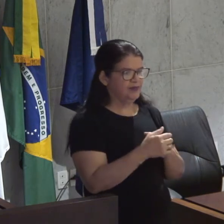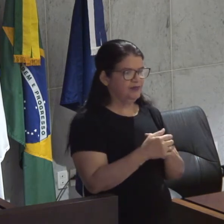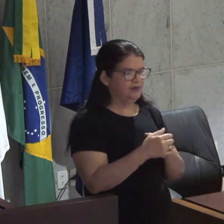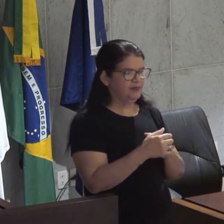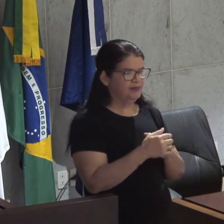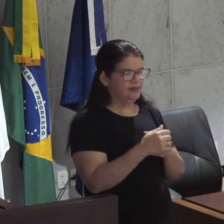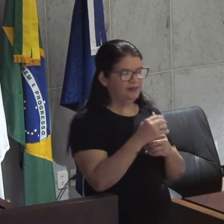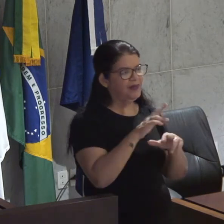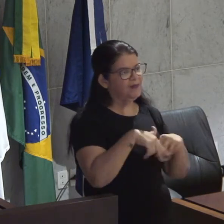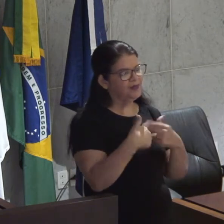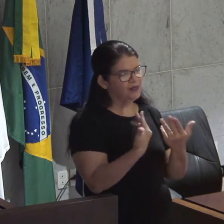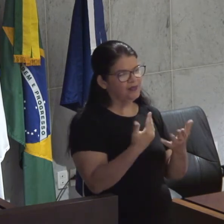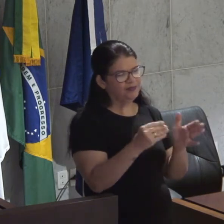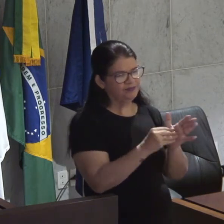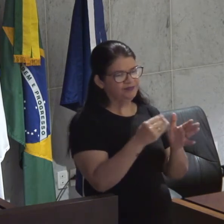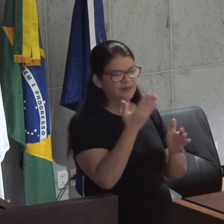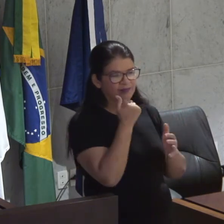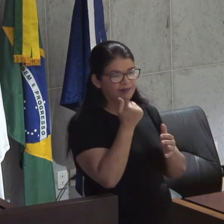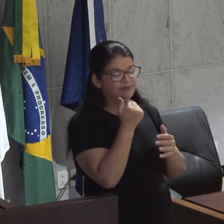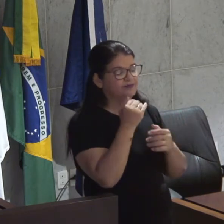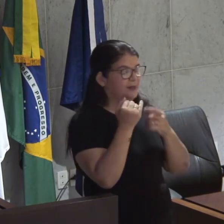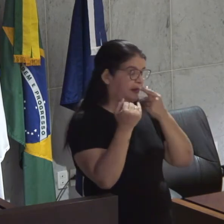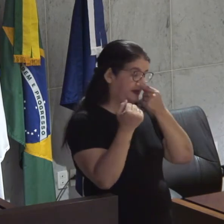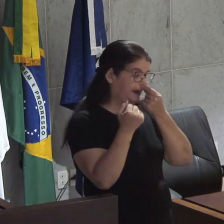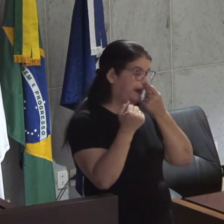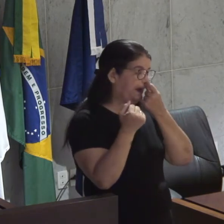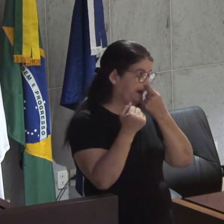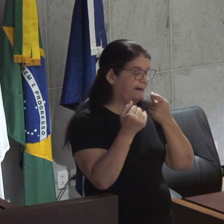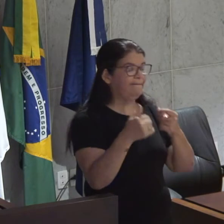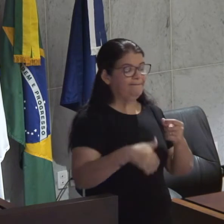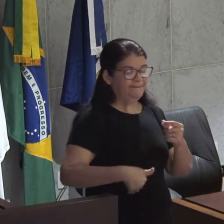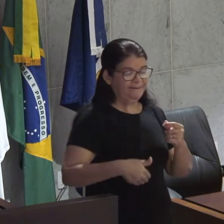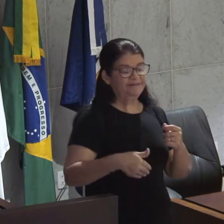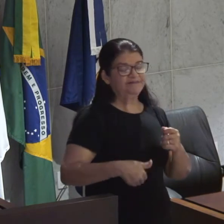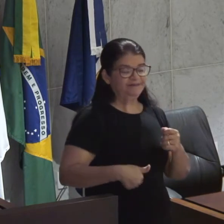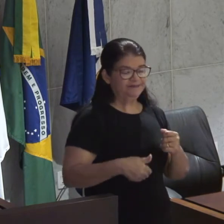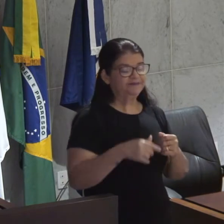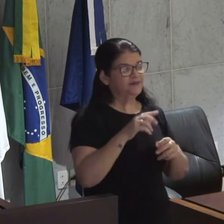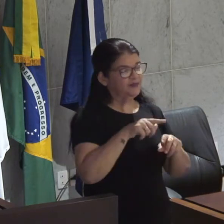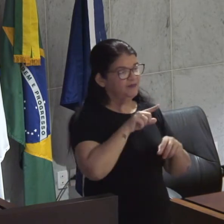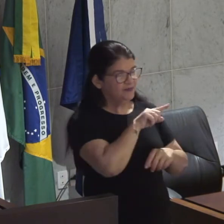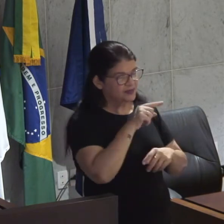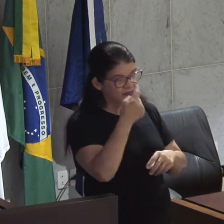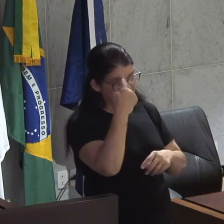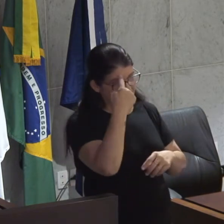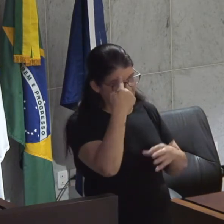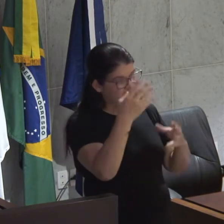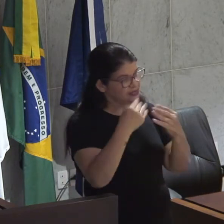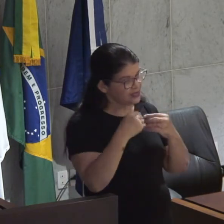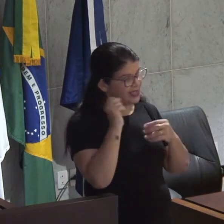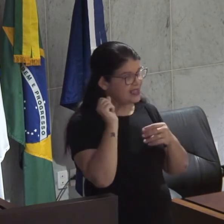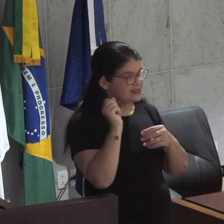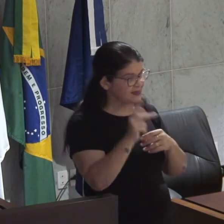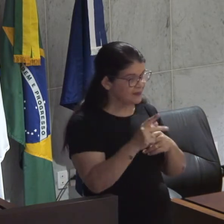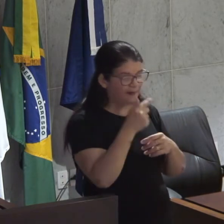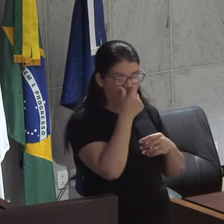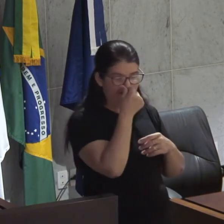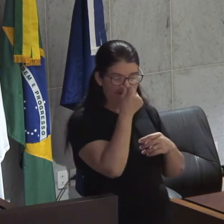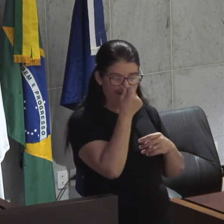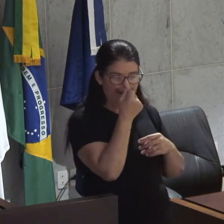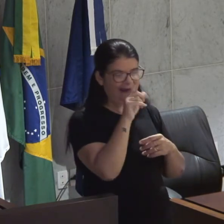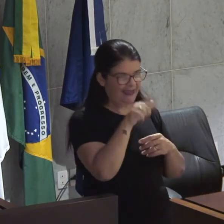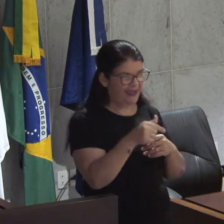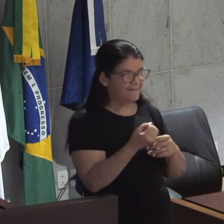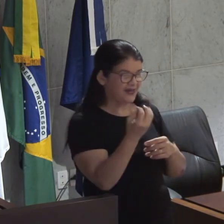por desnutrição alimentar, por falta de comer. Vocês pensam que quando a gente recebe a aposentadoria é